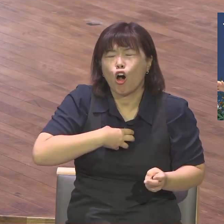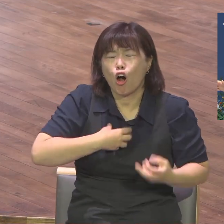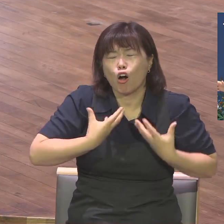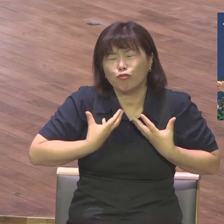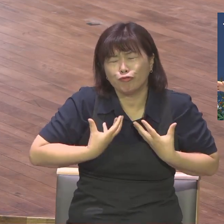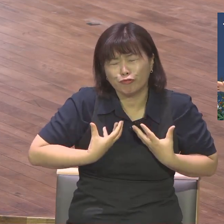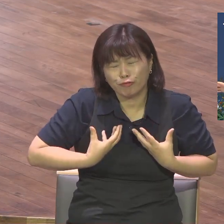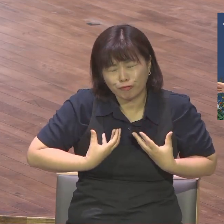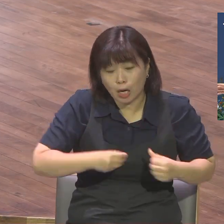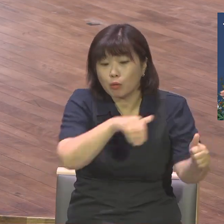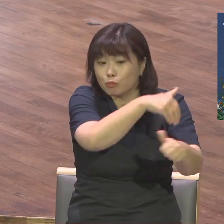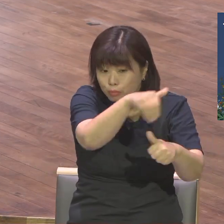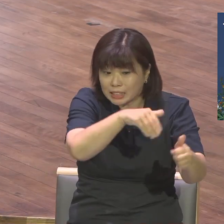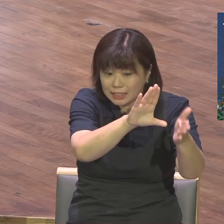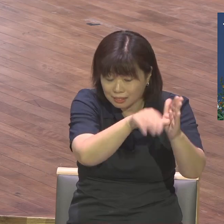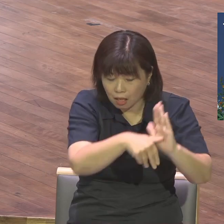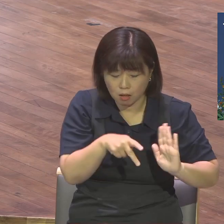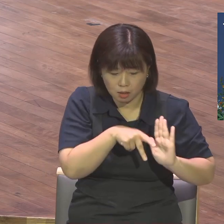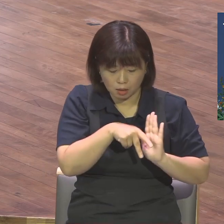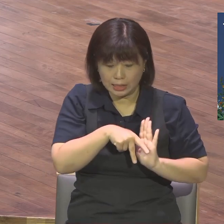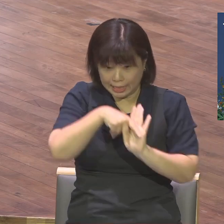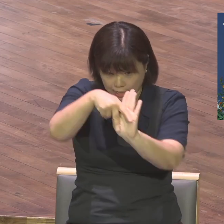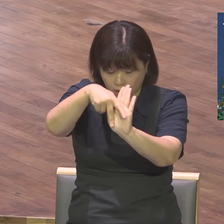가운데 환경인데